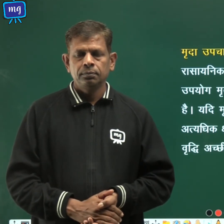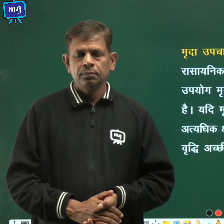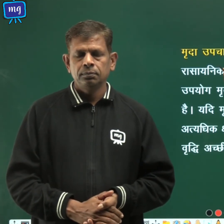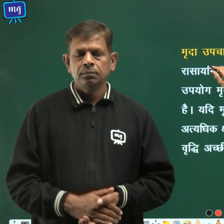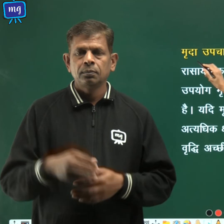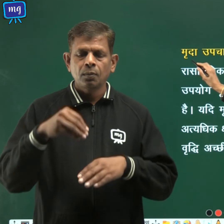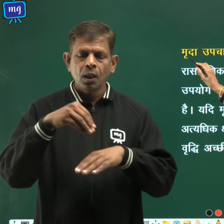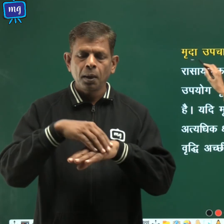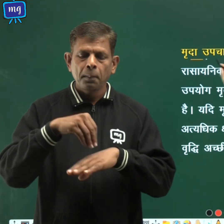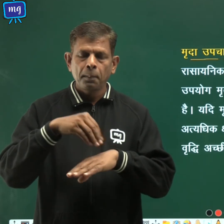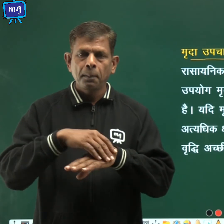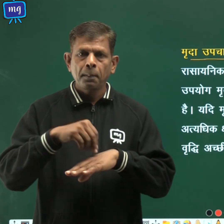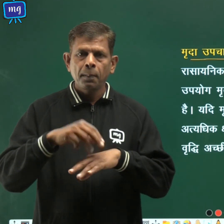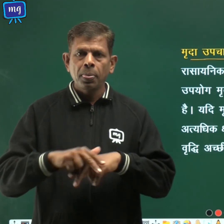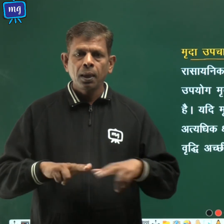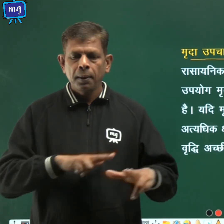मृदा उपचार।